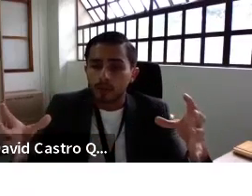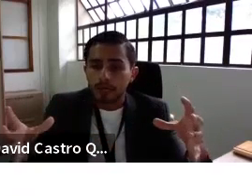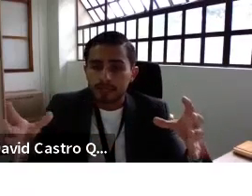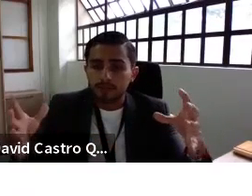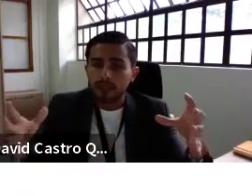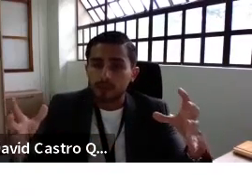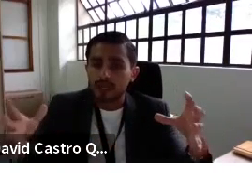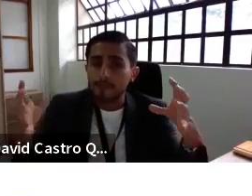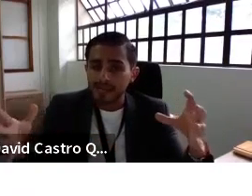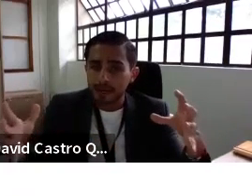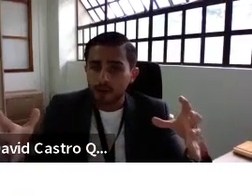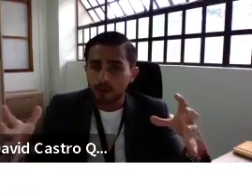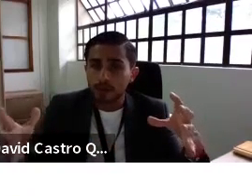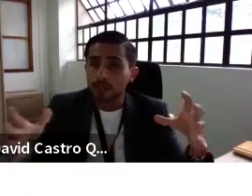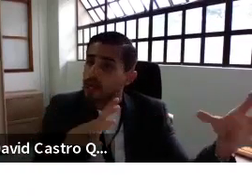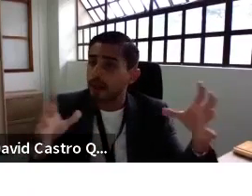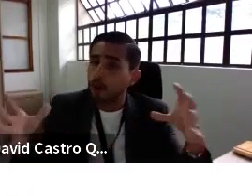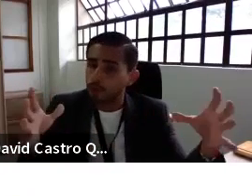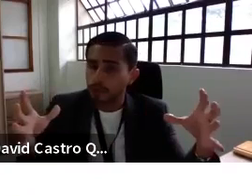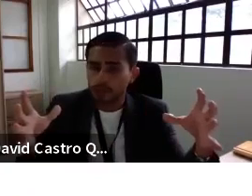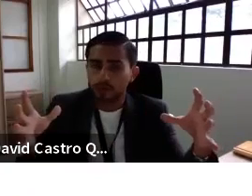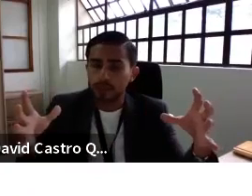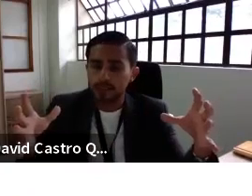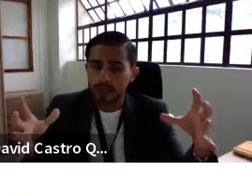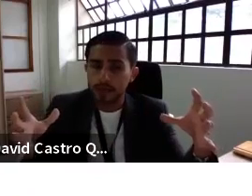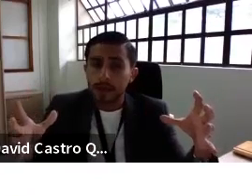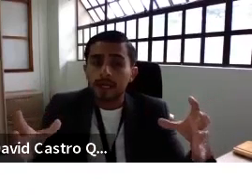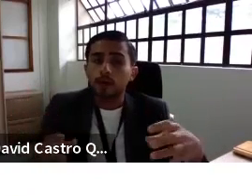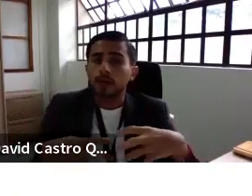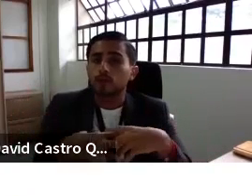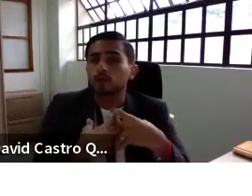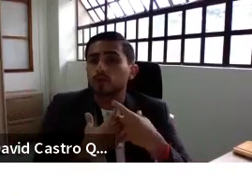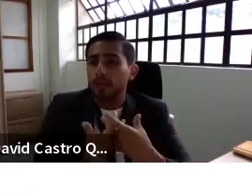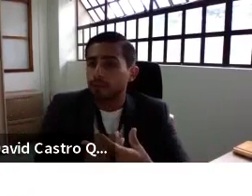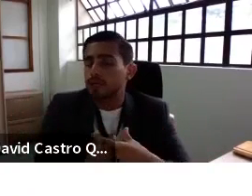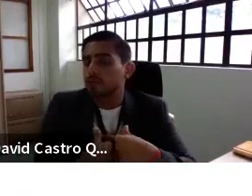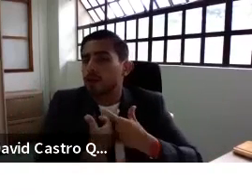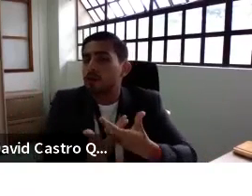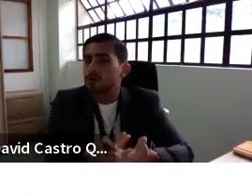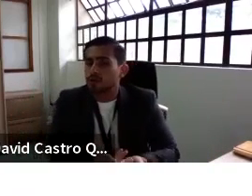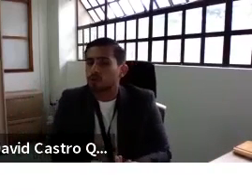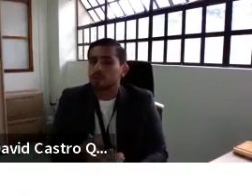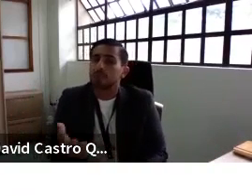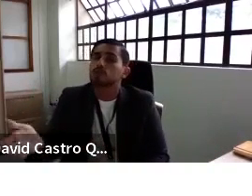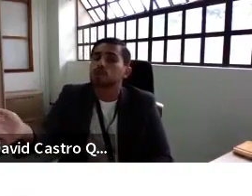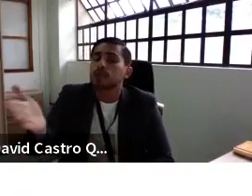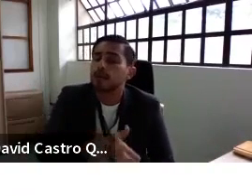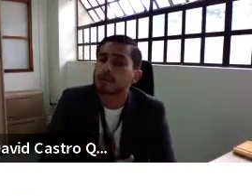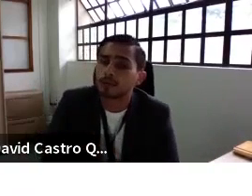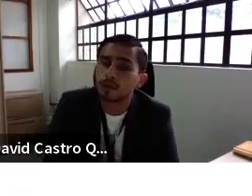esas fuentes o esa base de conocimientos que cada uno de los actores tiene y lo que nosotros queremos y los trabajos que nosotros hacemos que ustedes van a ir viendo